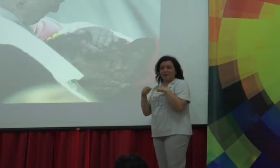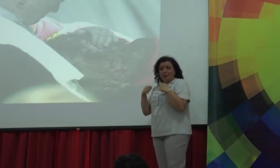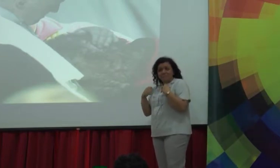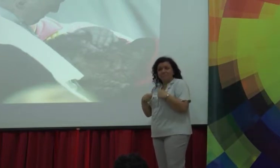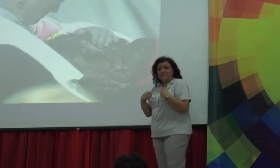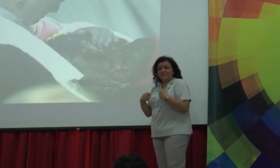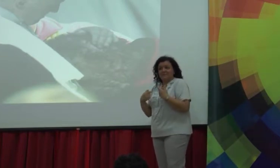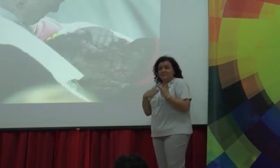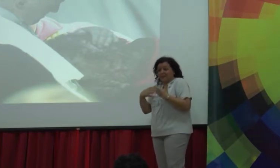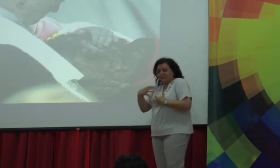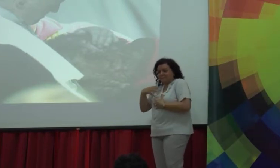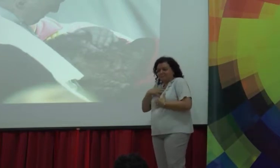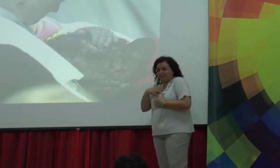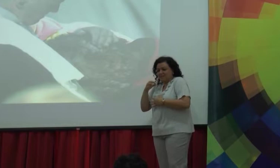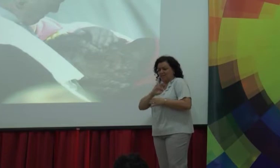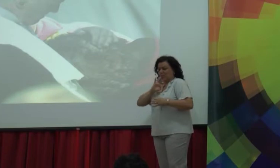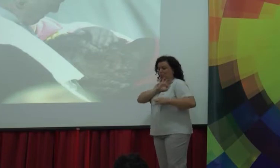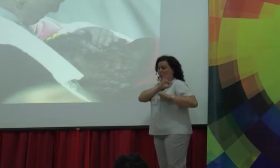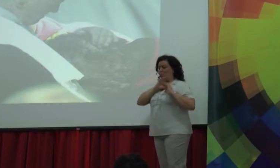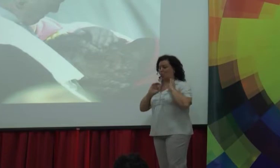Papa, né?